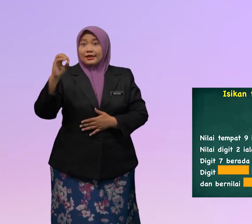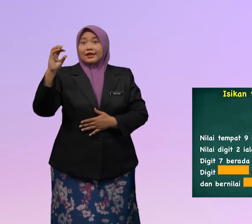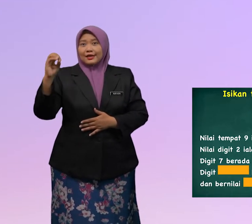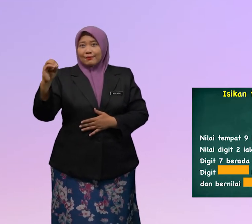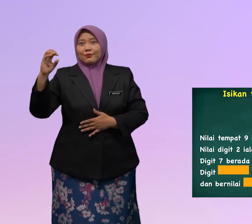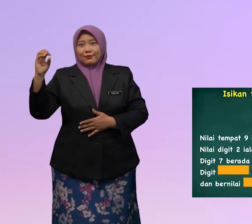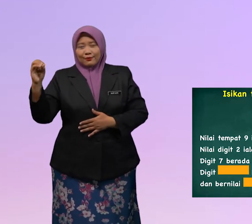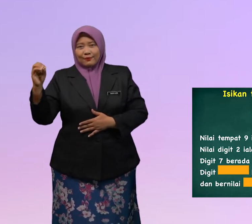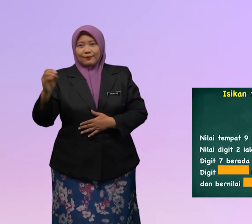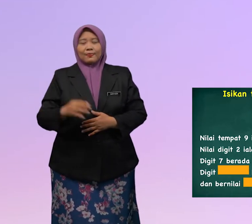2,000.